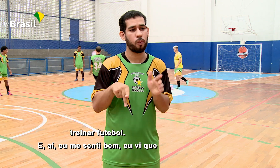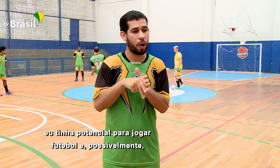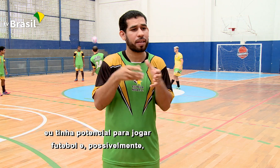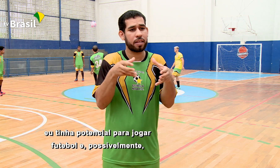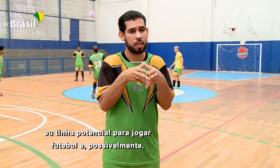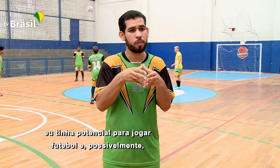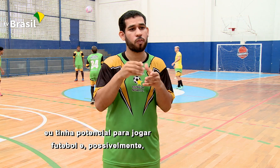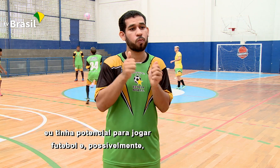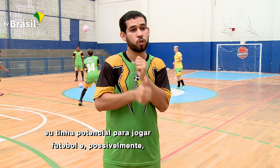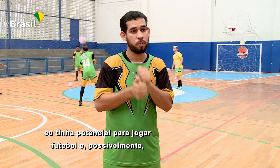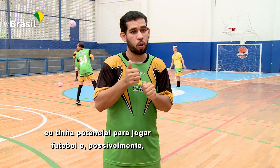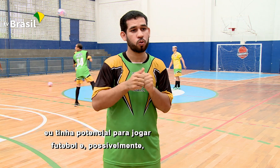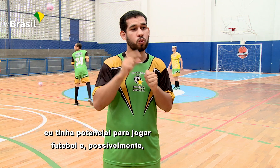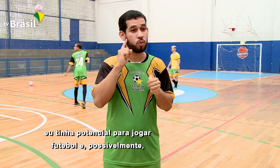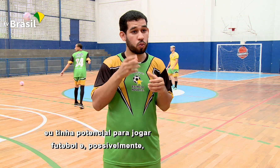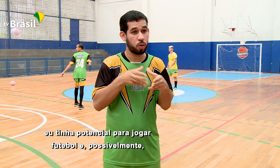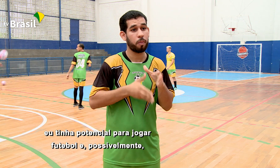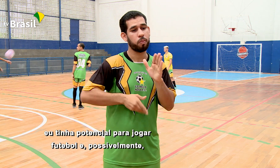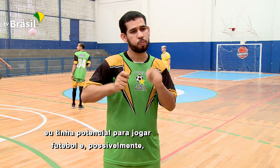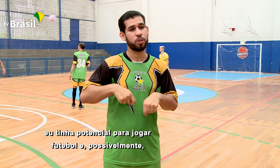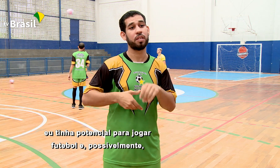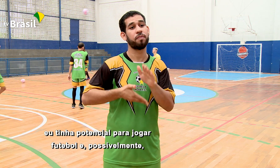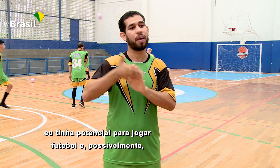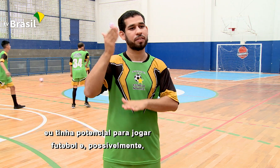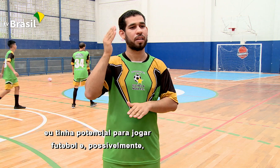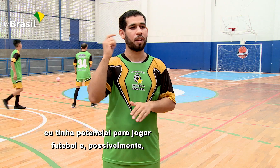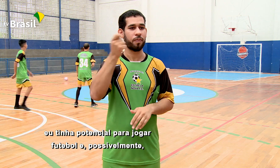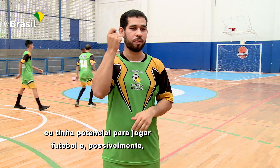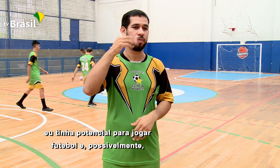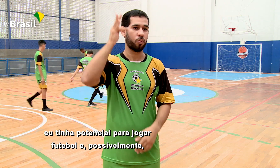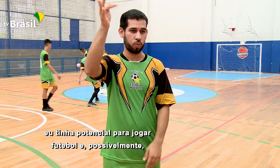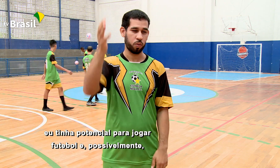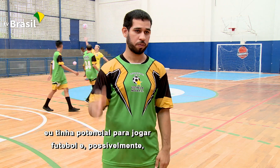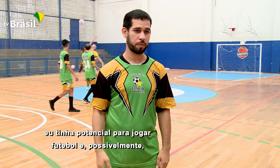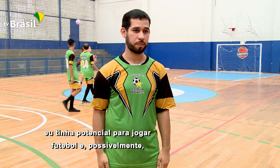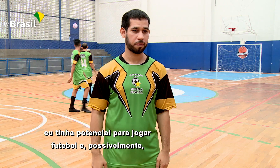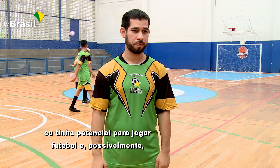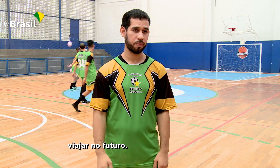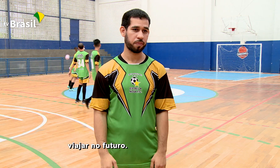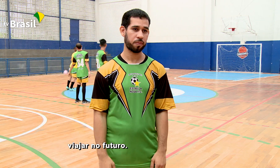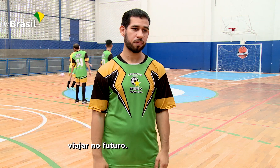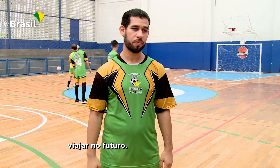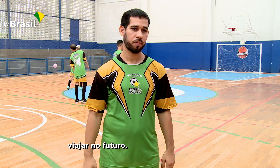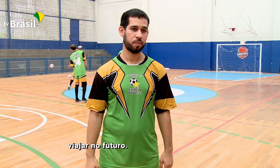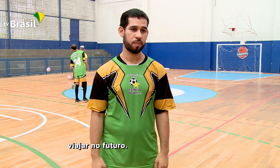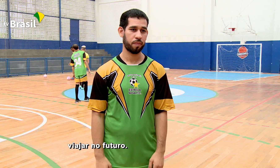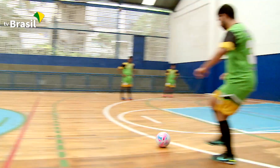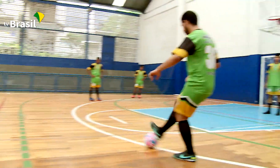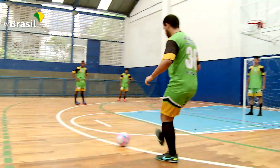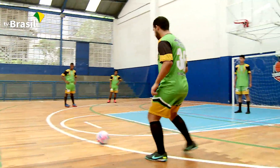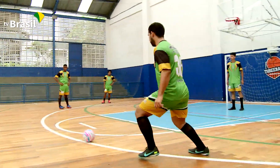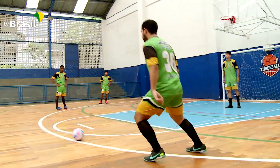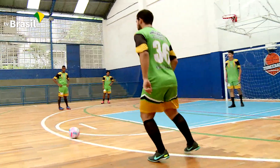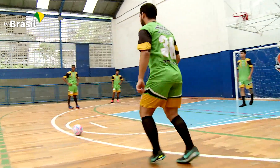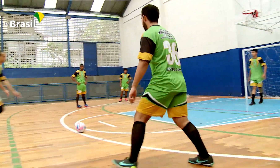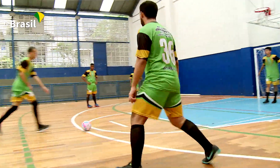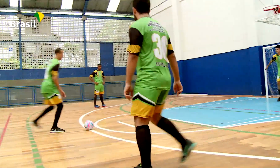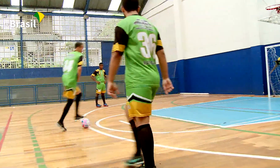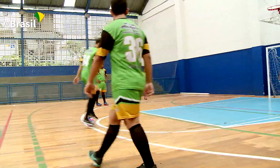tinha potencial para jogar futebol e possivelmente viajar no futuro. Matheus chuta gol e a bola